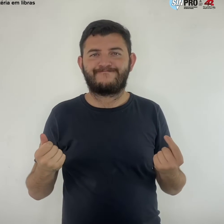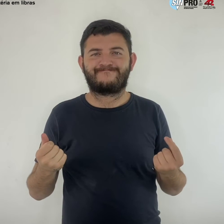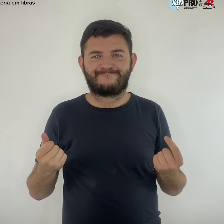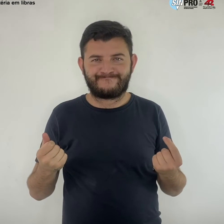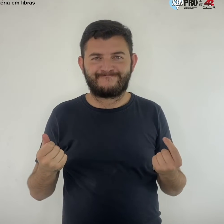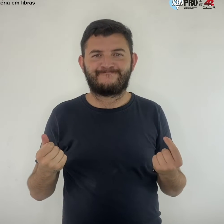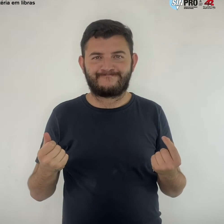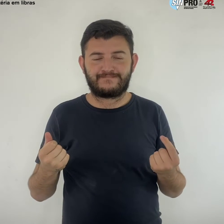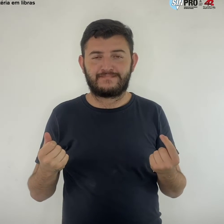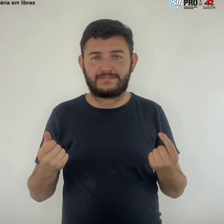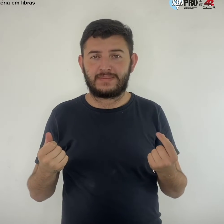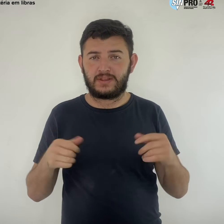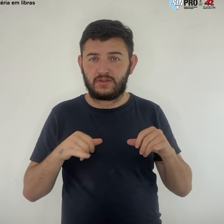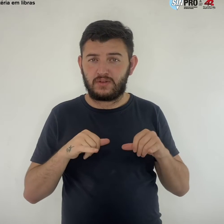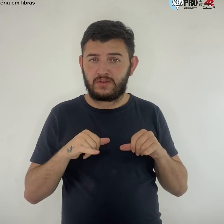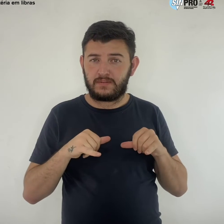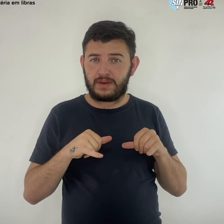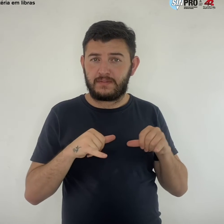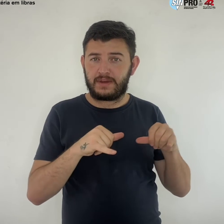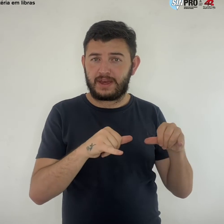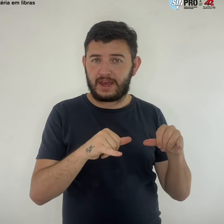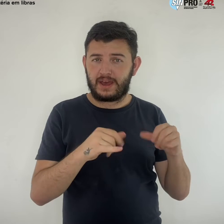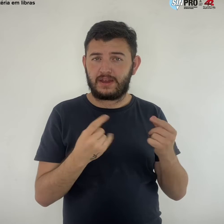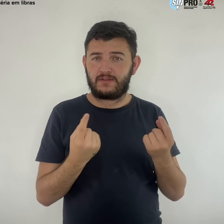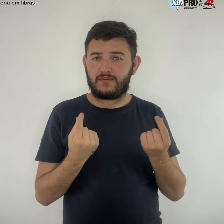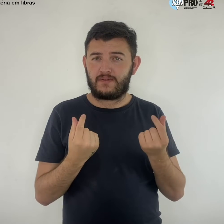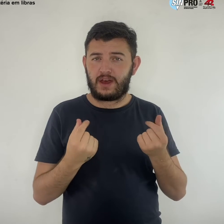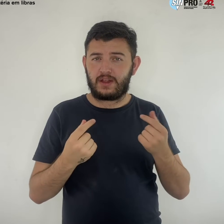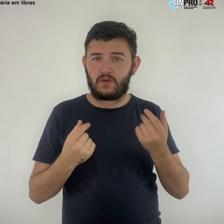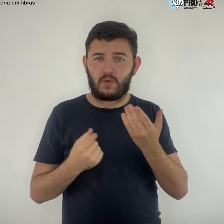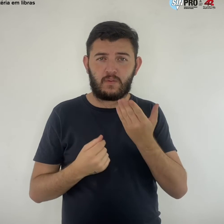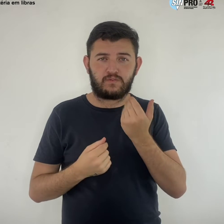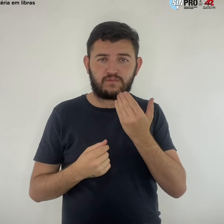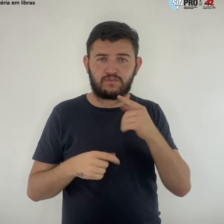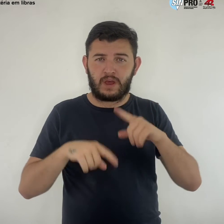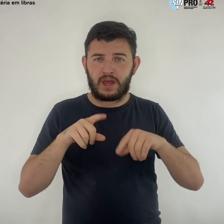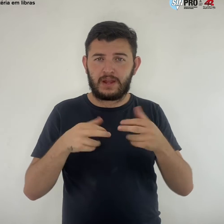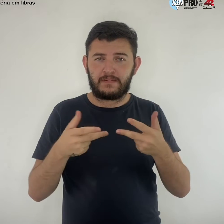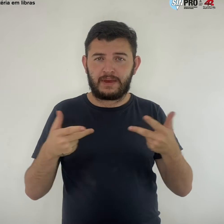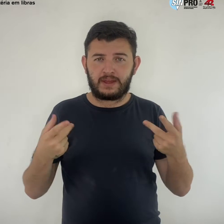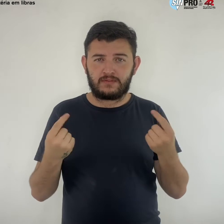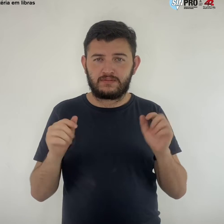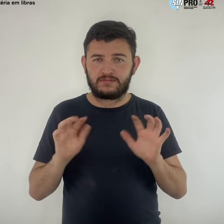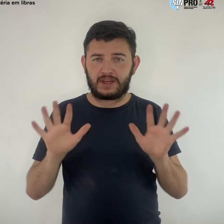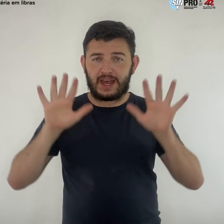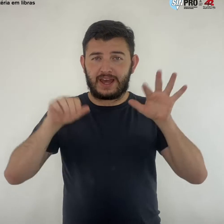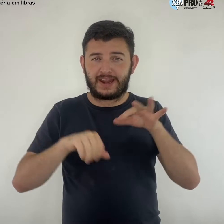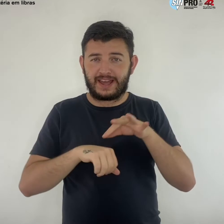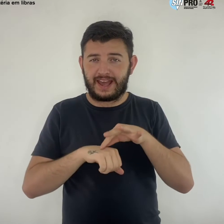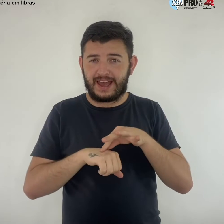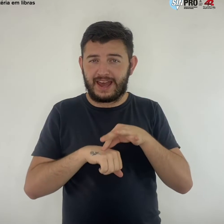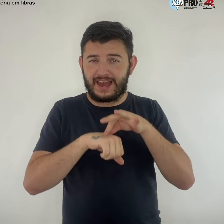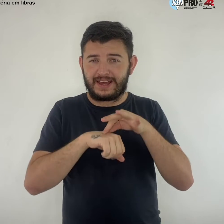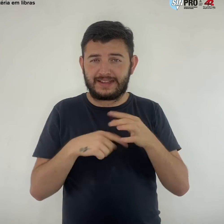estão cada dia mais caros. Carnes com preços completamente inviáveis.